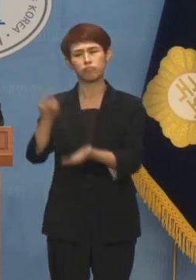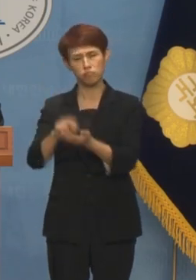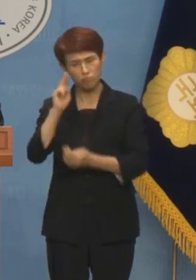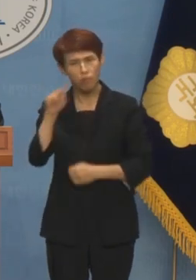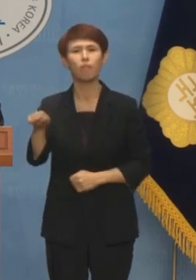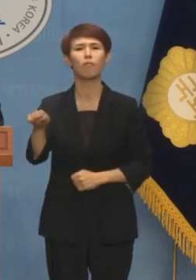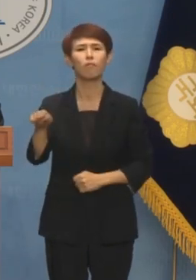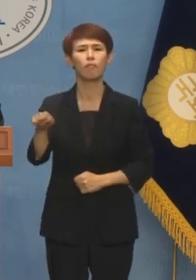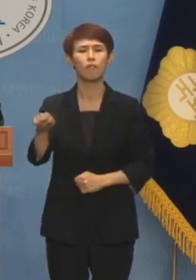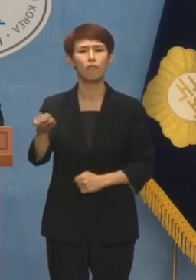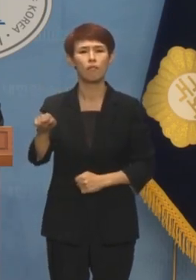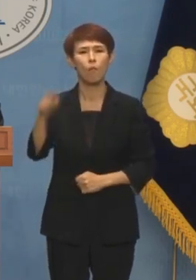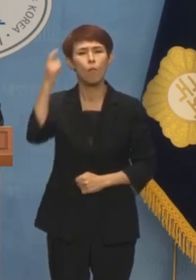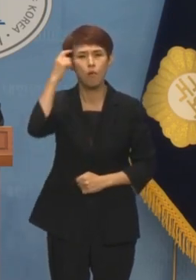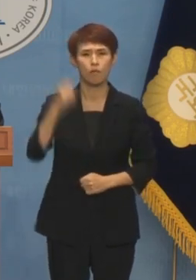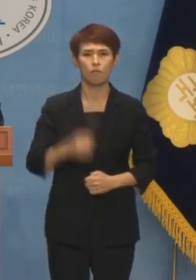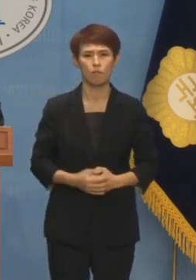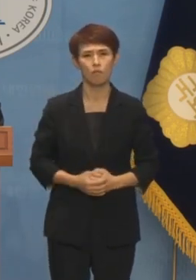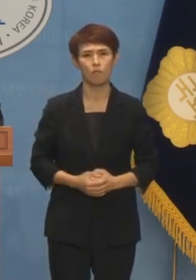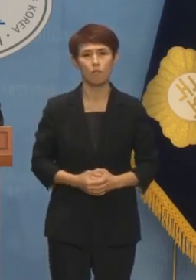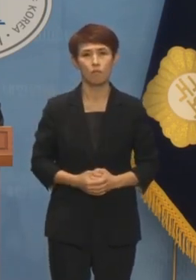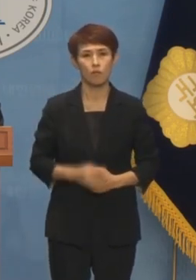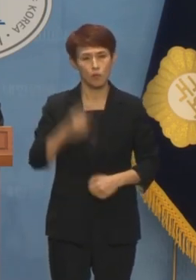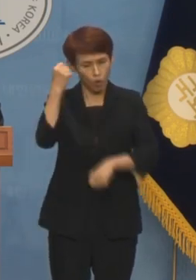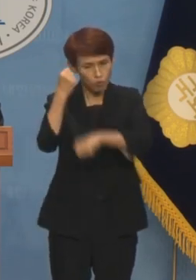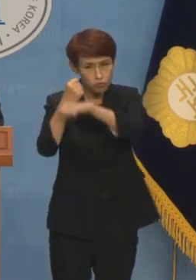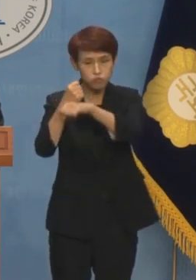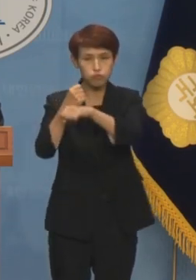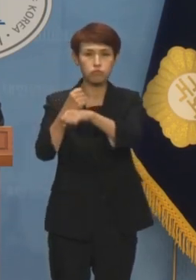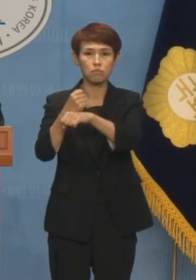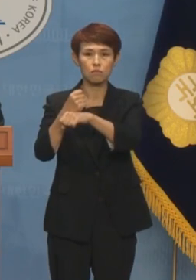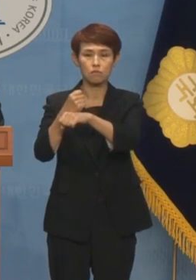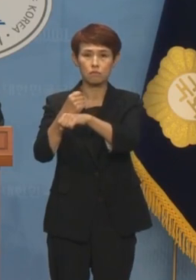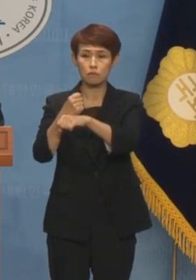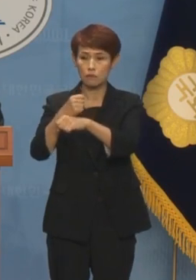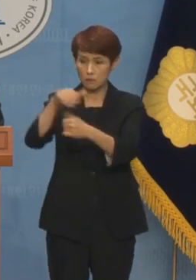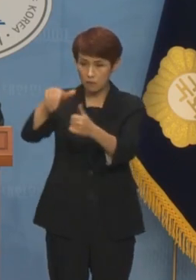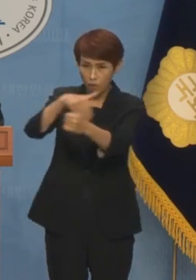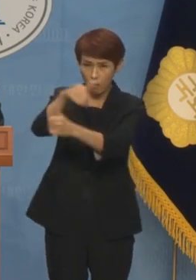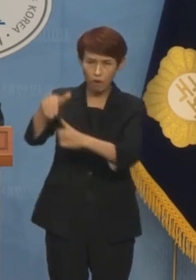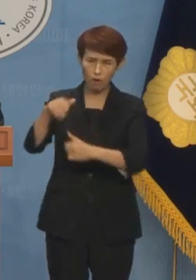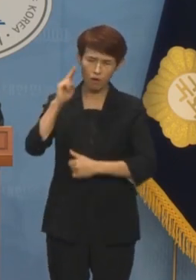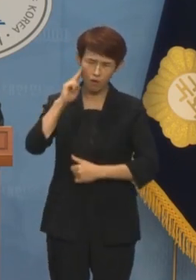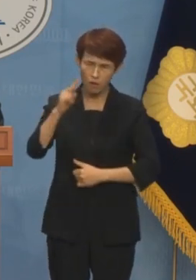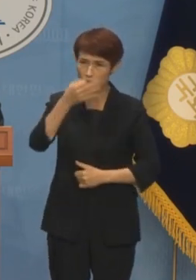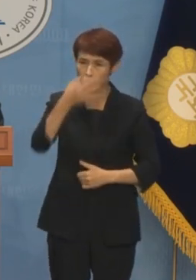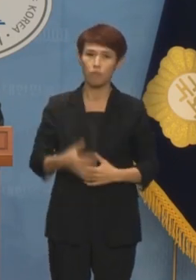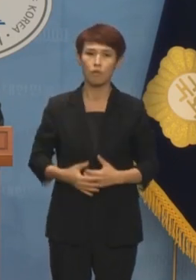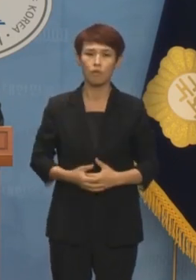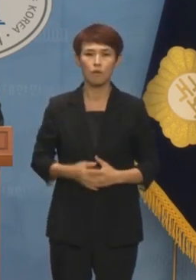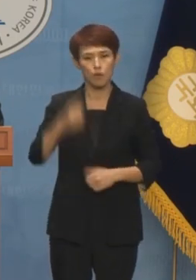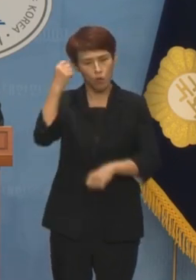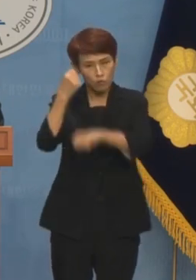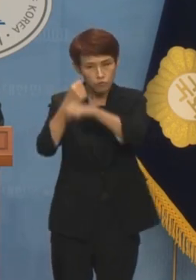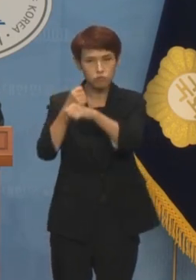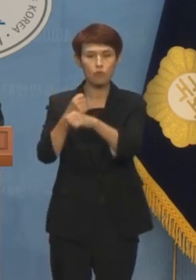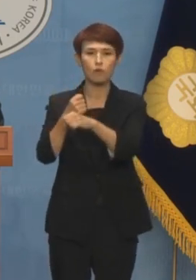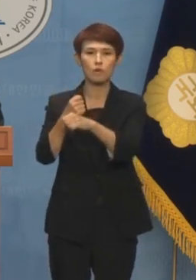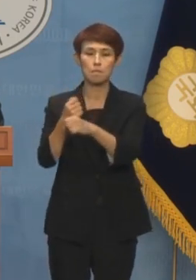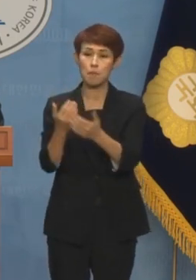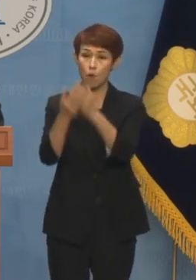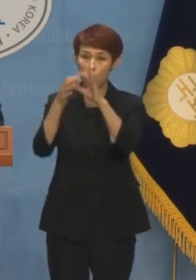쑥대밭으로 만들었습니까? 연구 현장은 지금 참담합니다. R&D와 관련된 장비